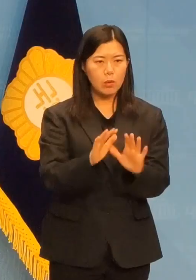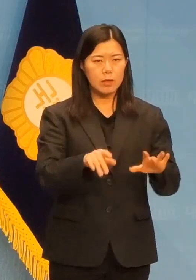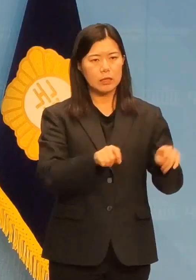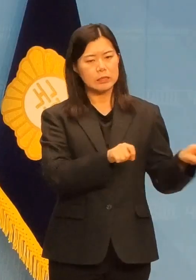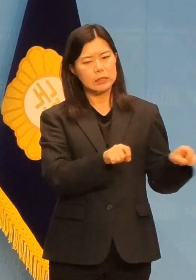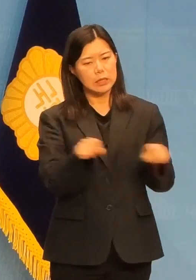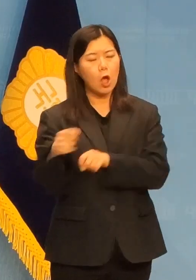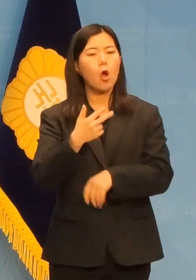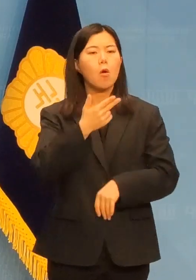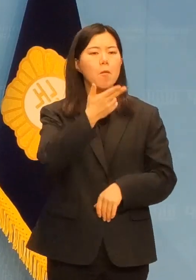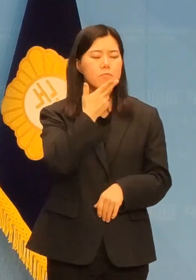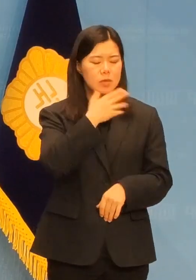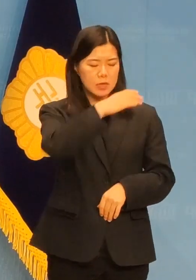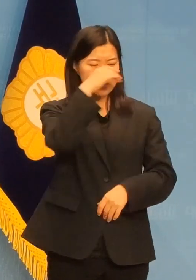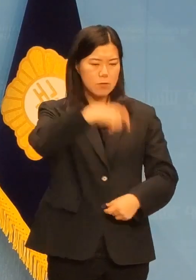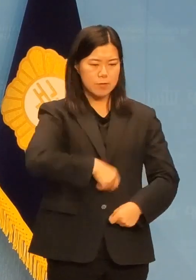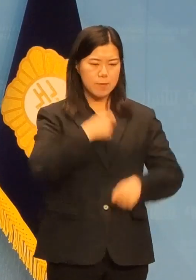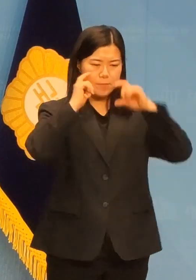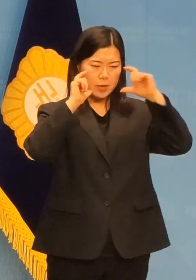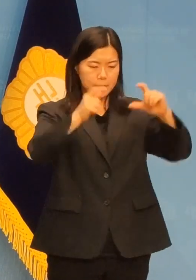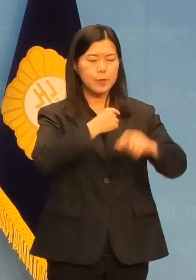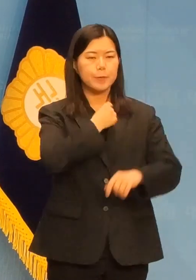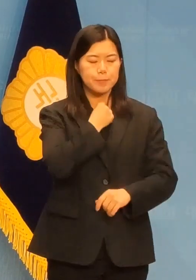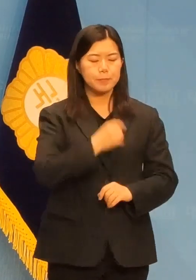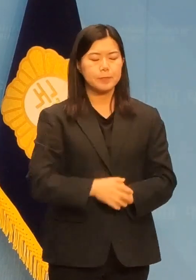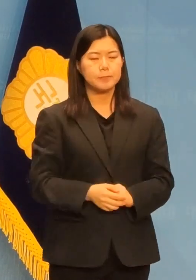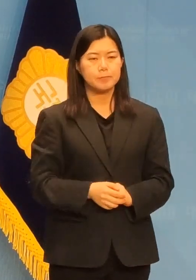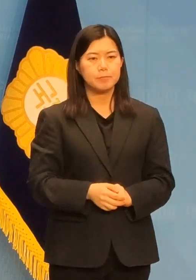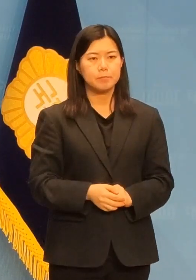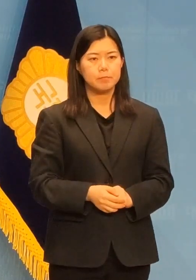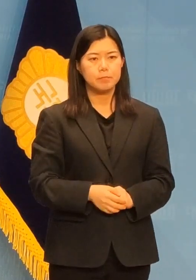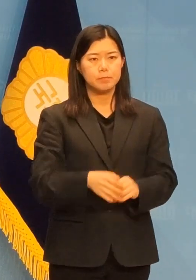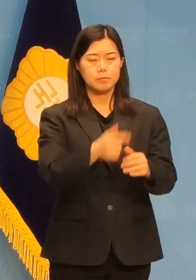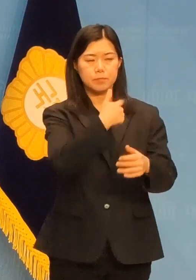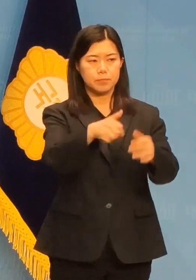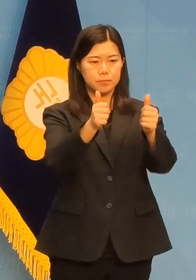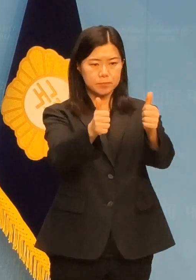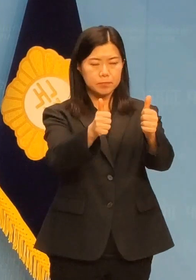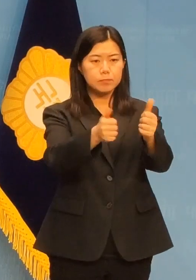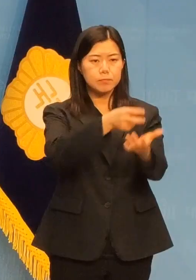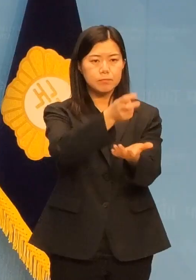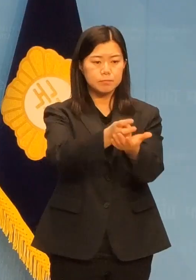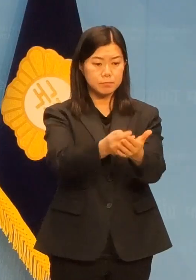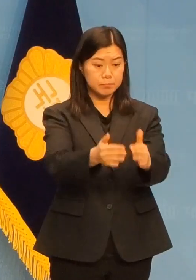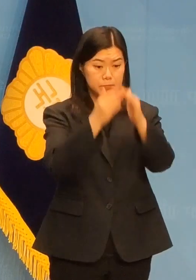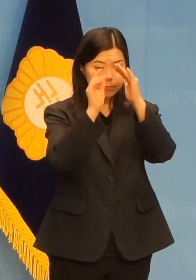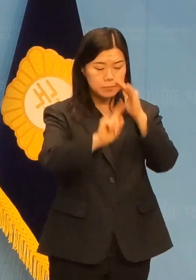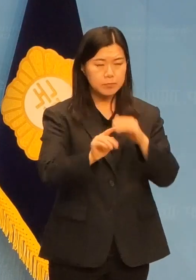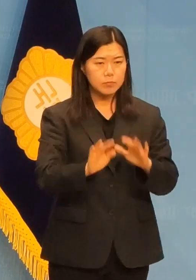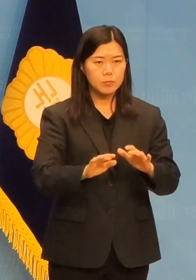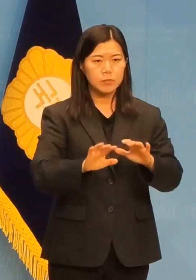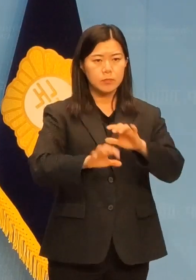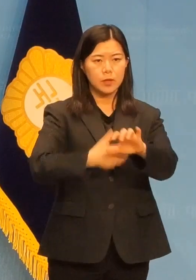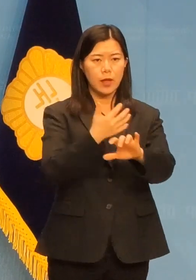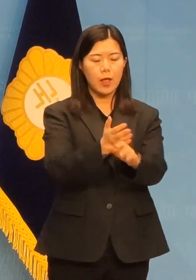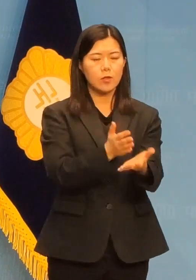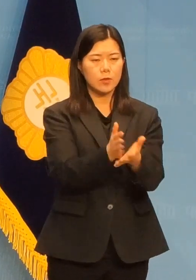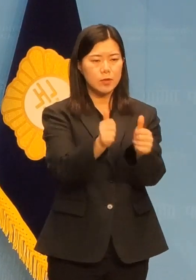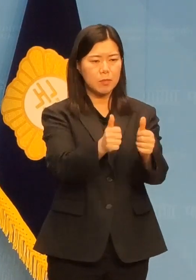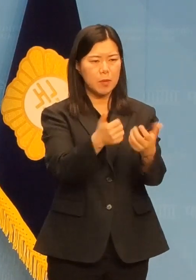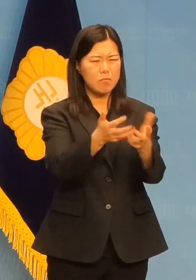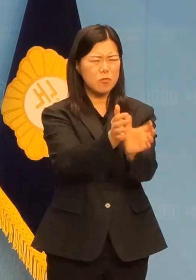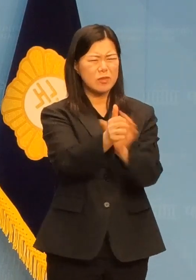지연되지 않는 정의로운 판결입니다. 대법원의 예규 제정은 내란전담 재판부법을 대신하는 것이